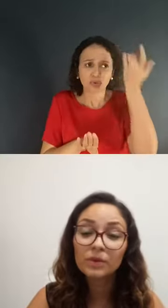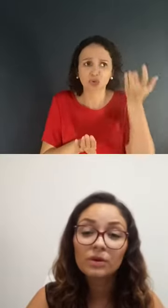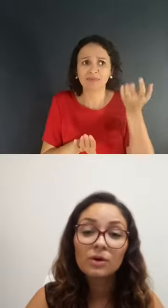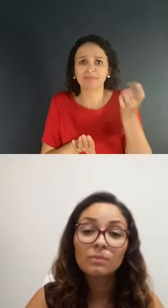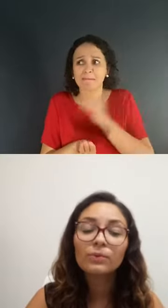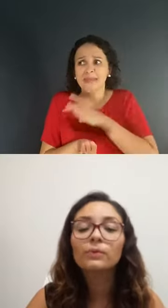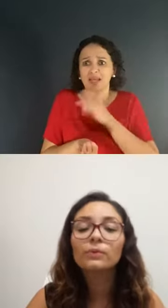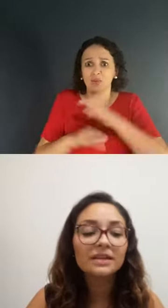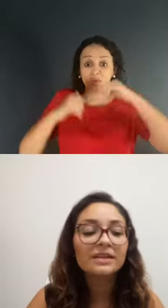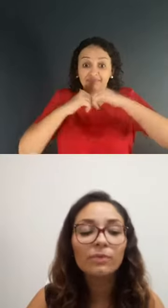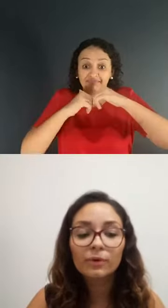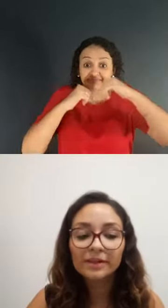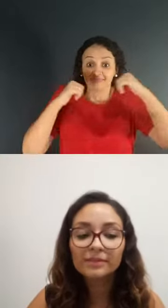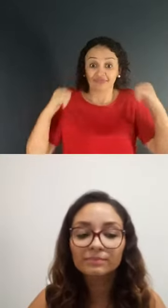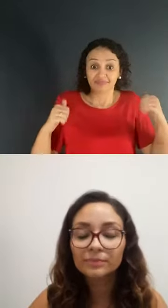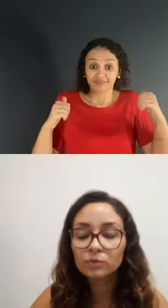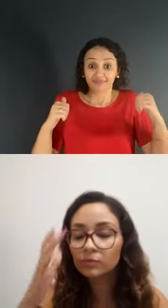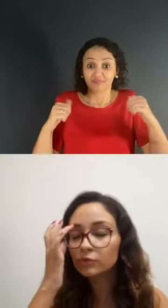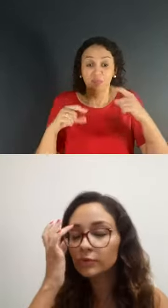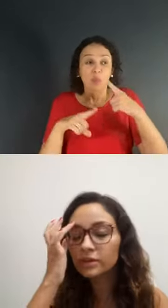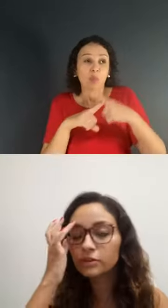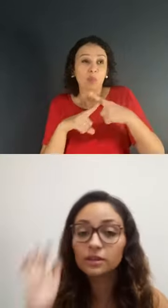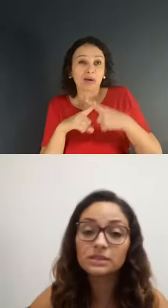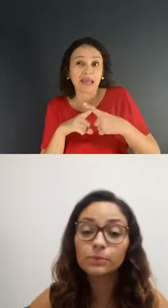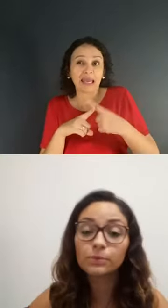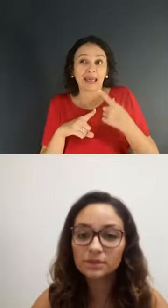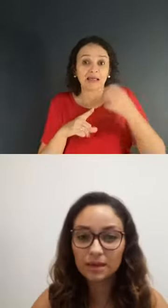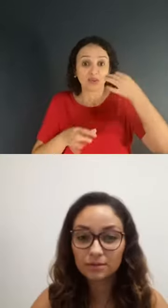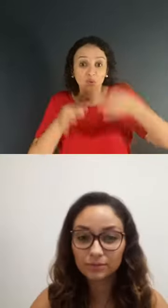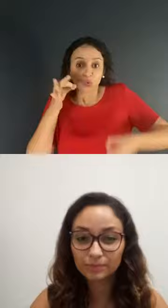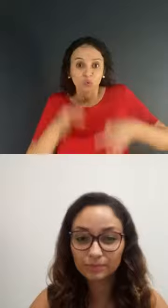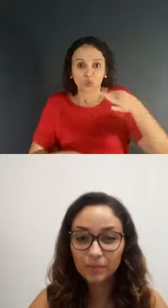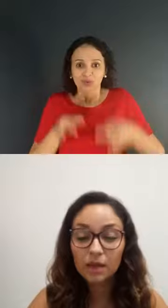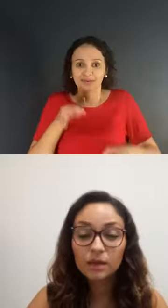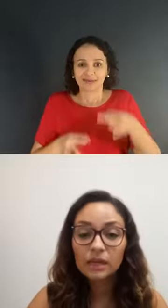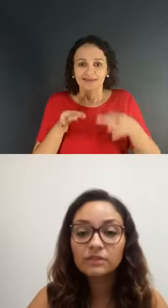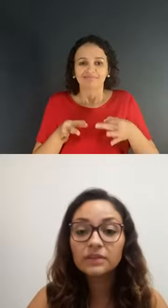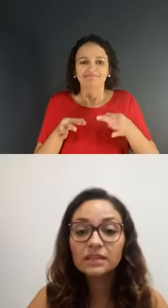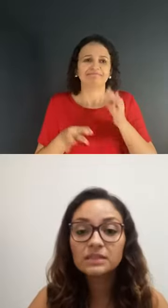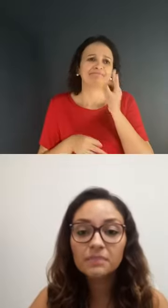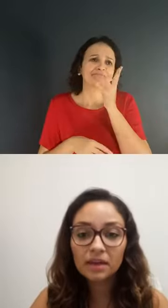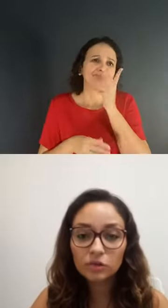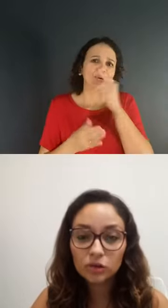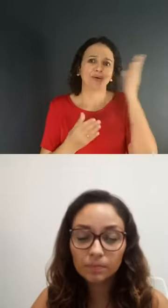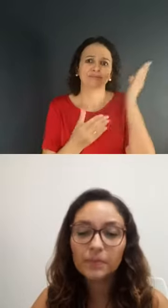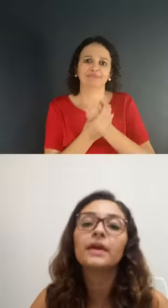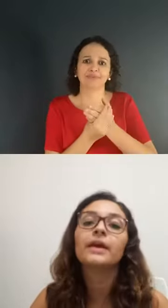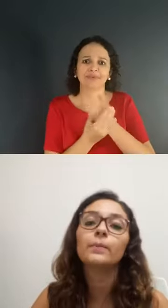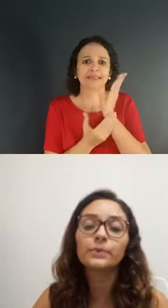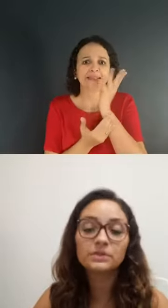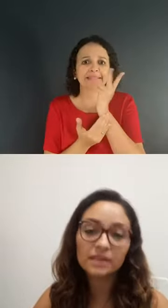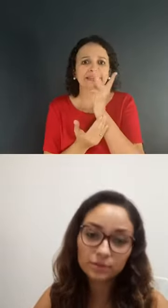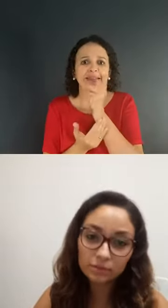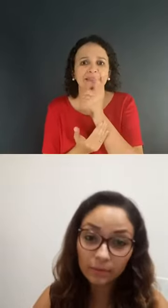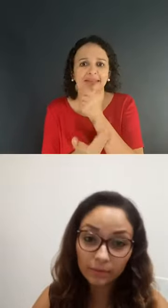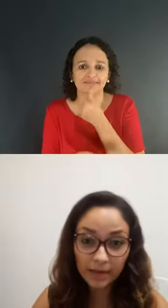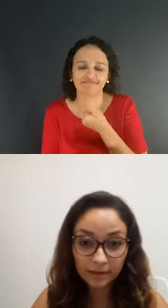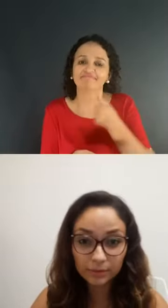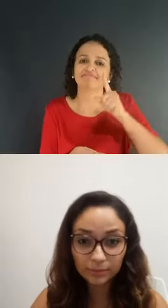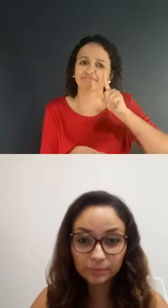relacionamento por conta da demora jurídica desse processo. Infelizmente, é um